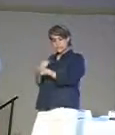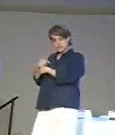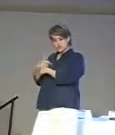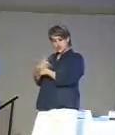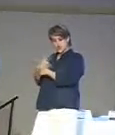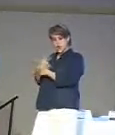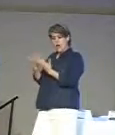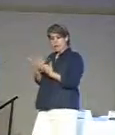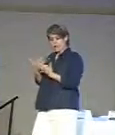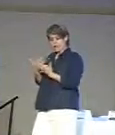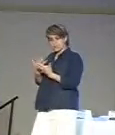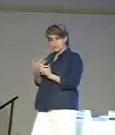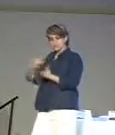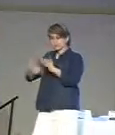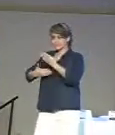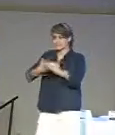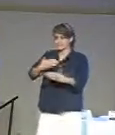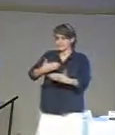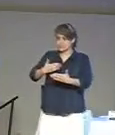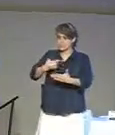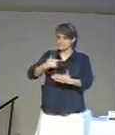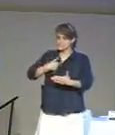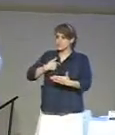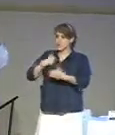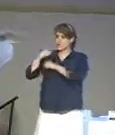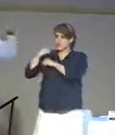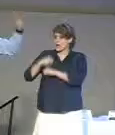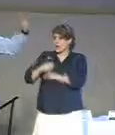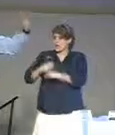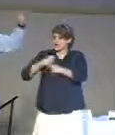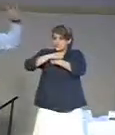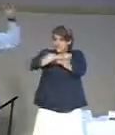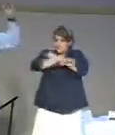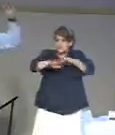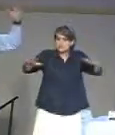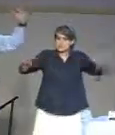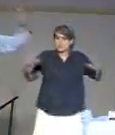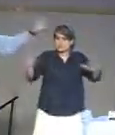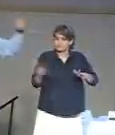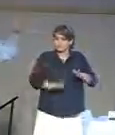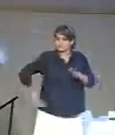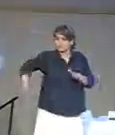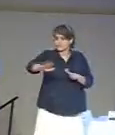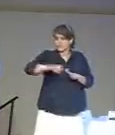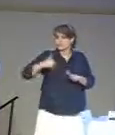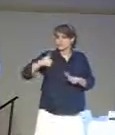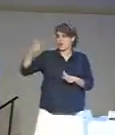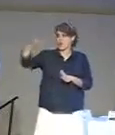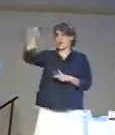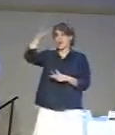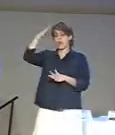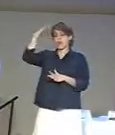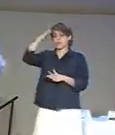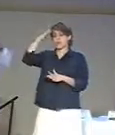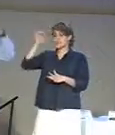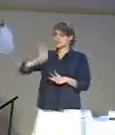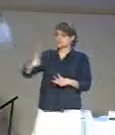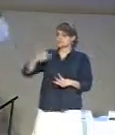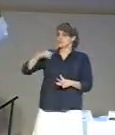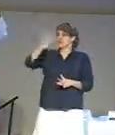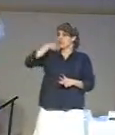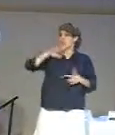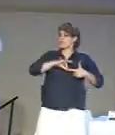como desde ser promotor comunitario. Yo desde ser líder de opinión.